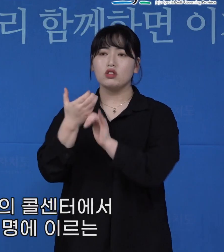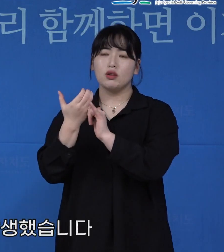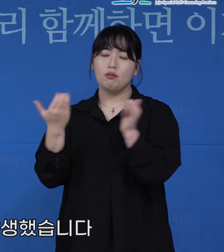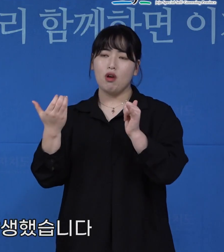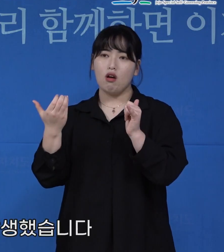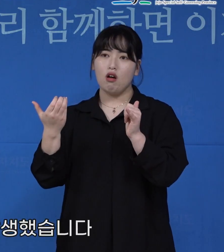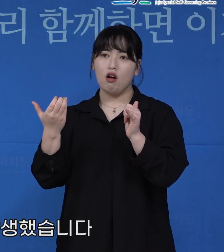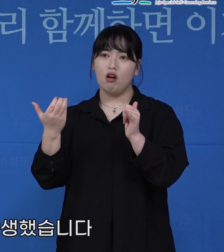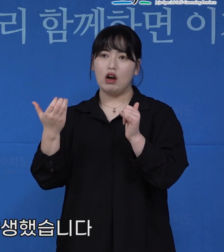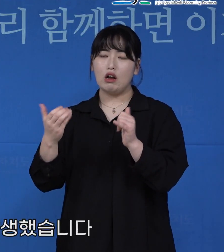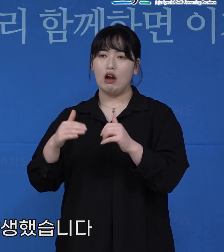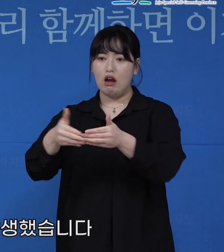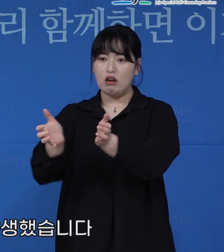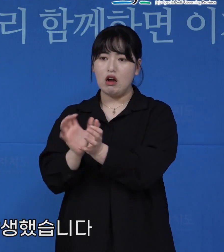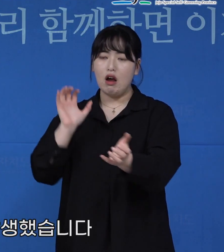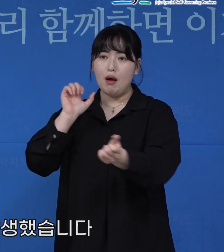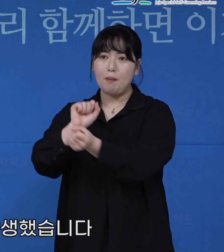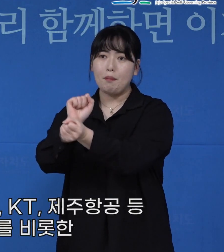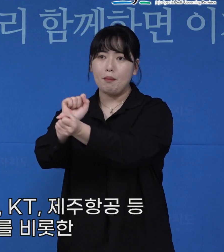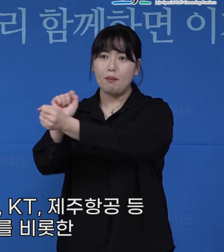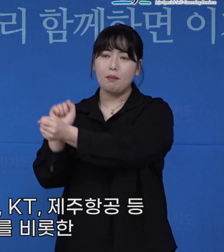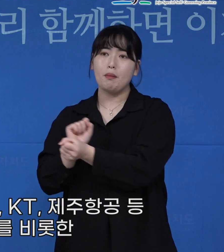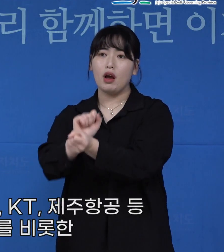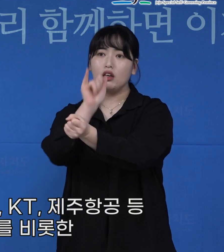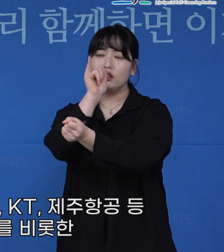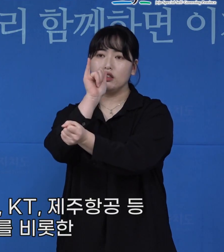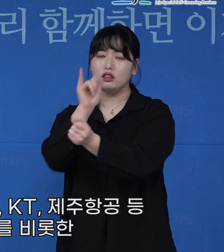이르는 집단 감염이 발생했습니다.